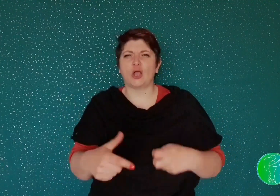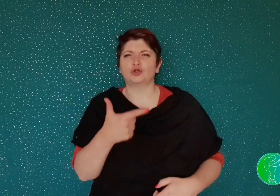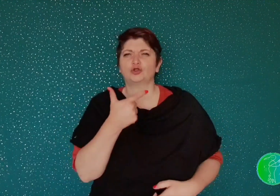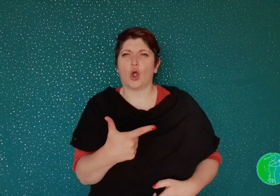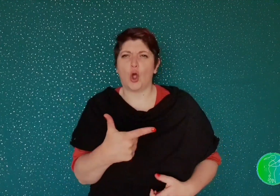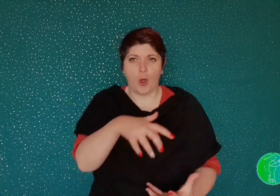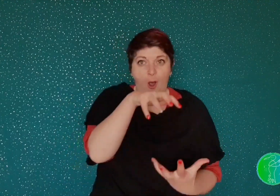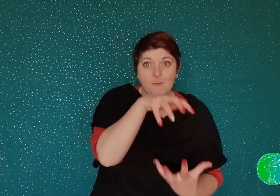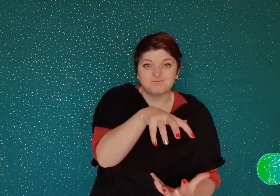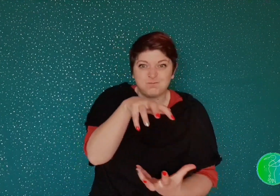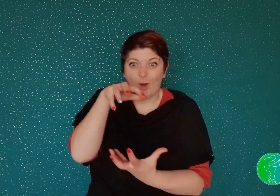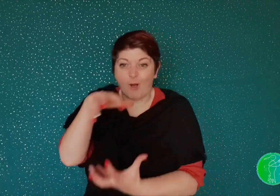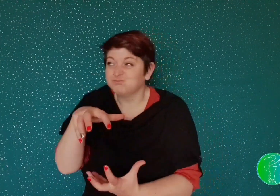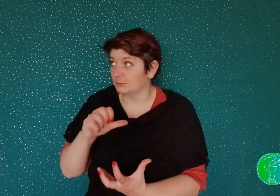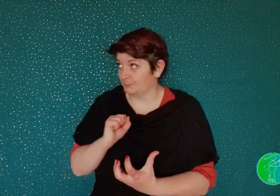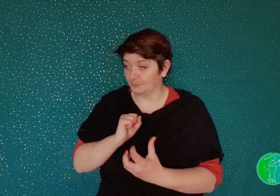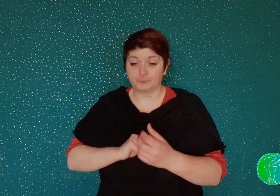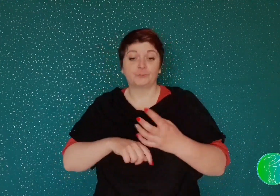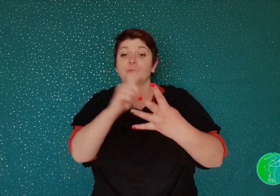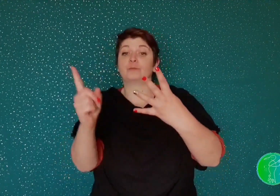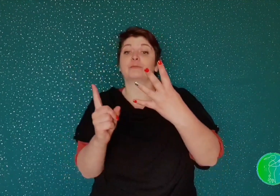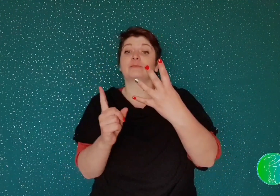deux grandes pierres,